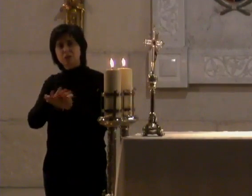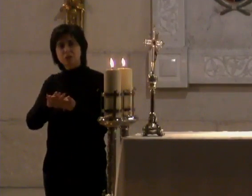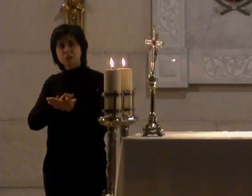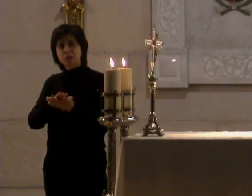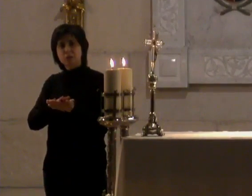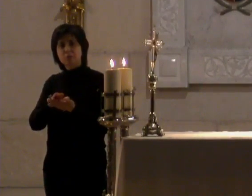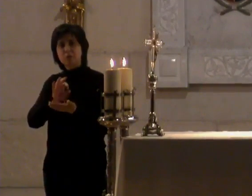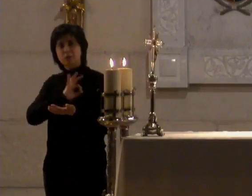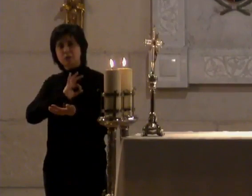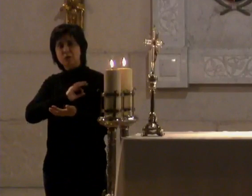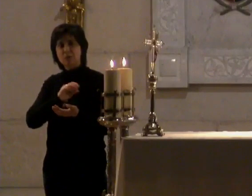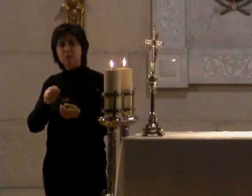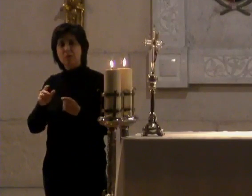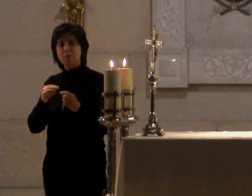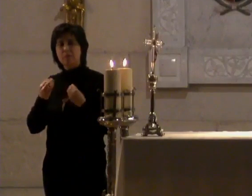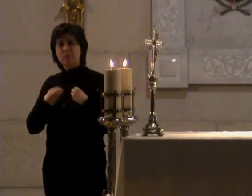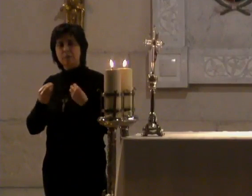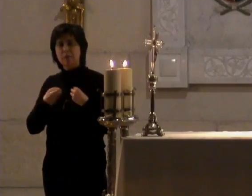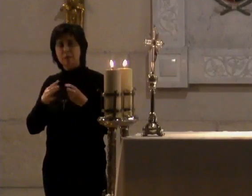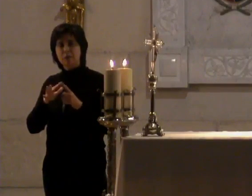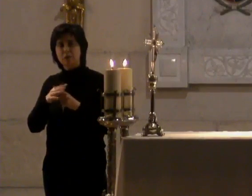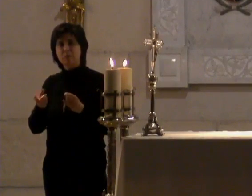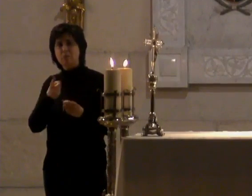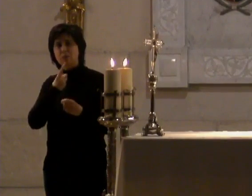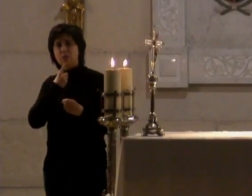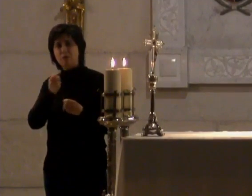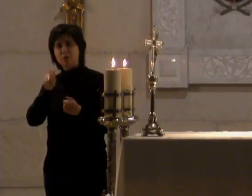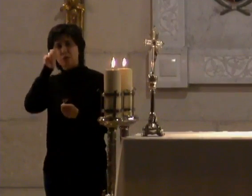para vivir este momento que nos toca vivir duro.